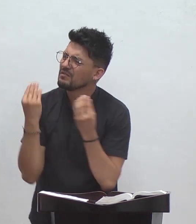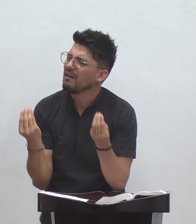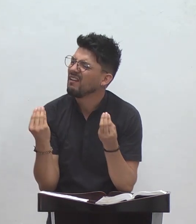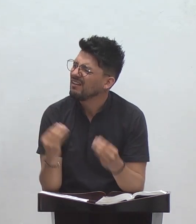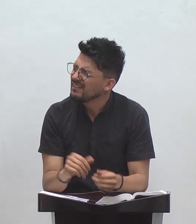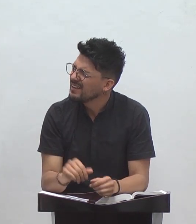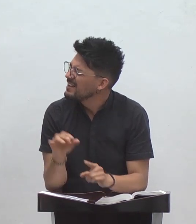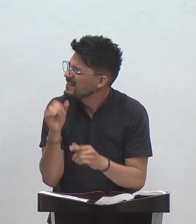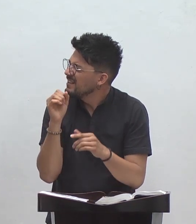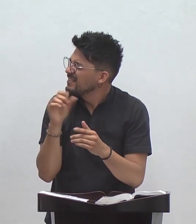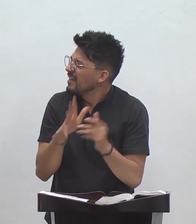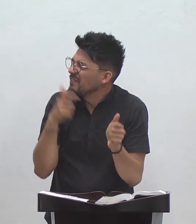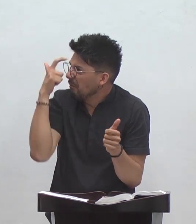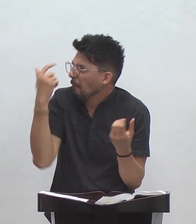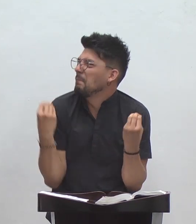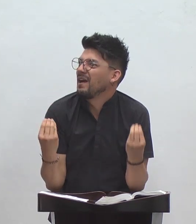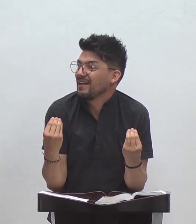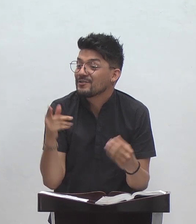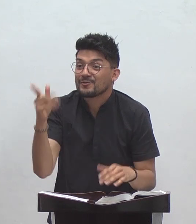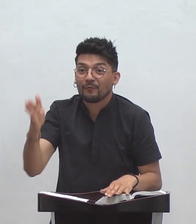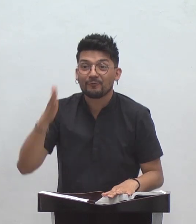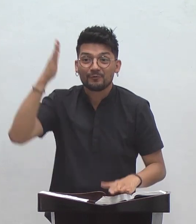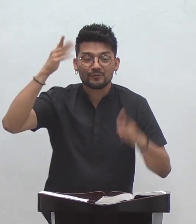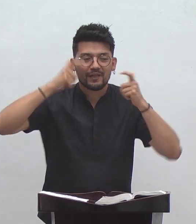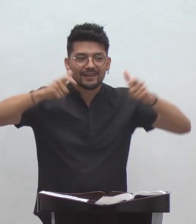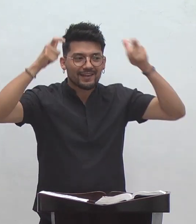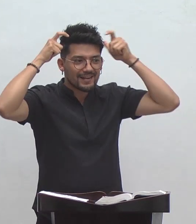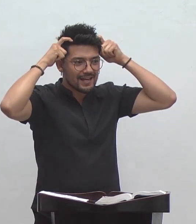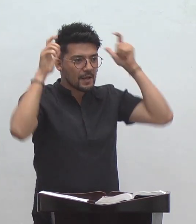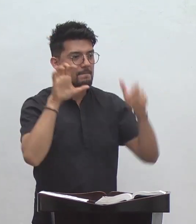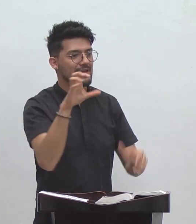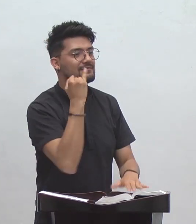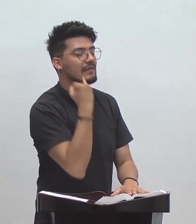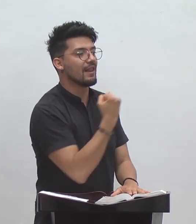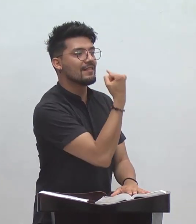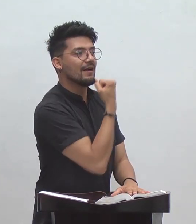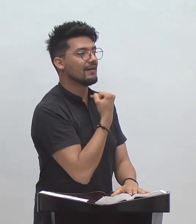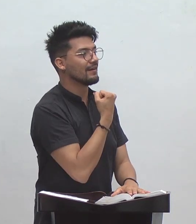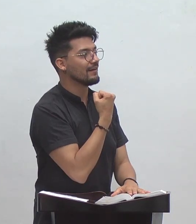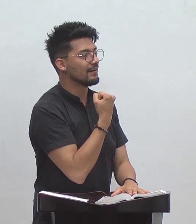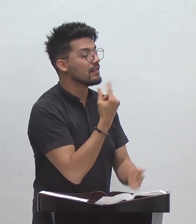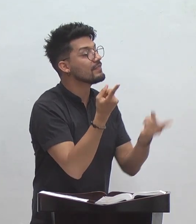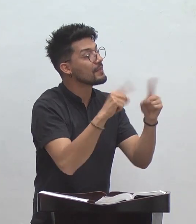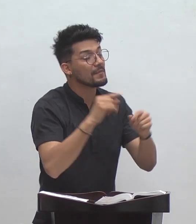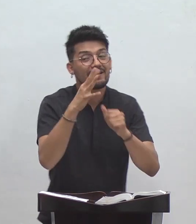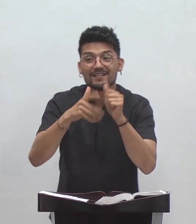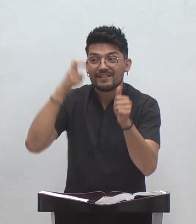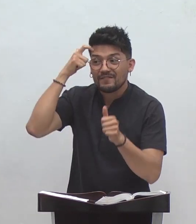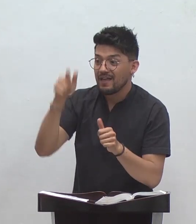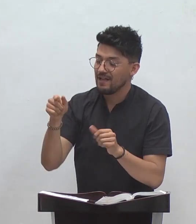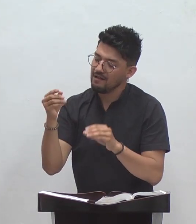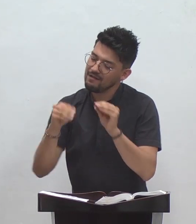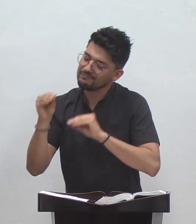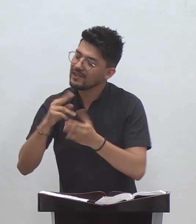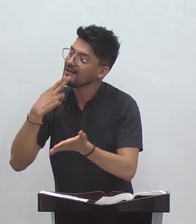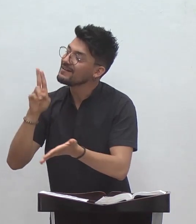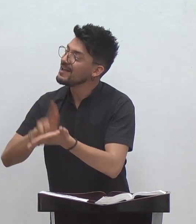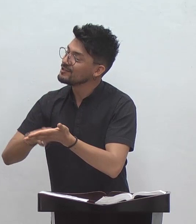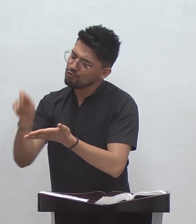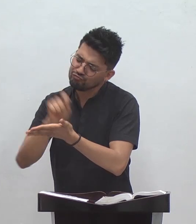la voluntad de Dios estaba el escogerle. ¿Y para qué Dios había escogido a David? Para gobernar la nación de Israel. Y porque en el fondo